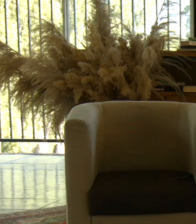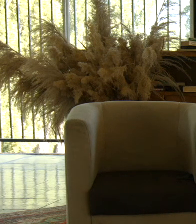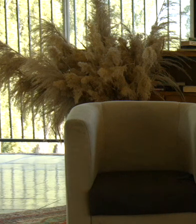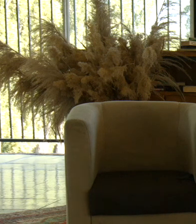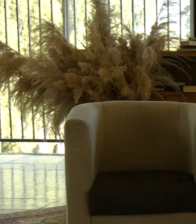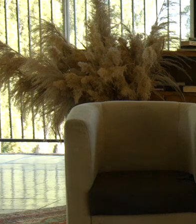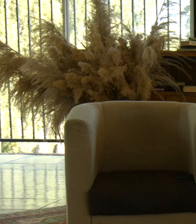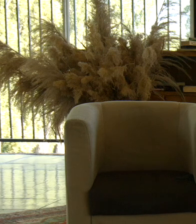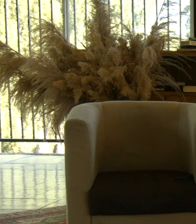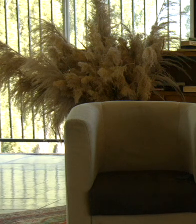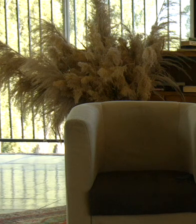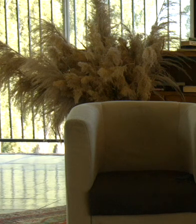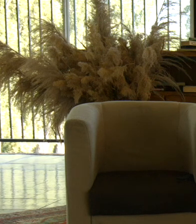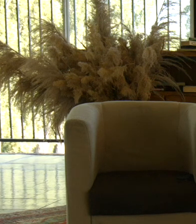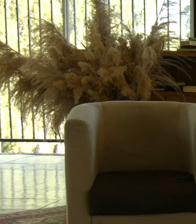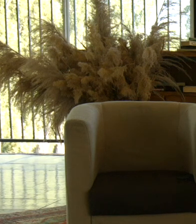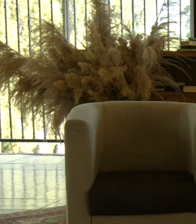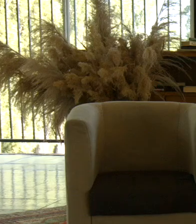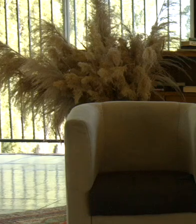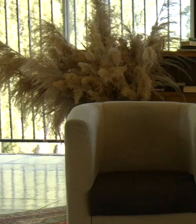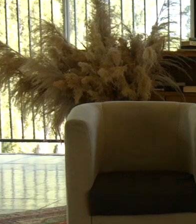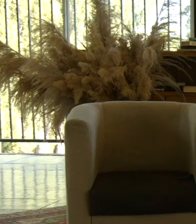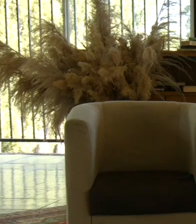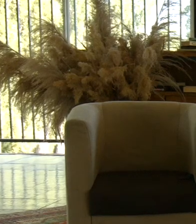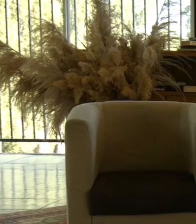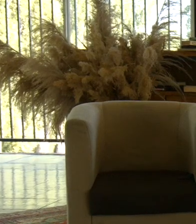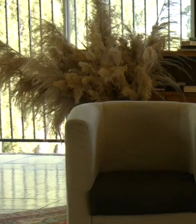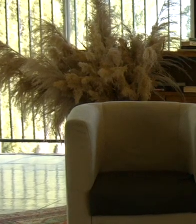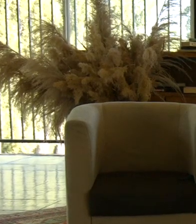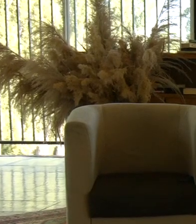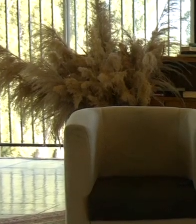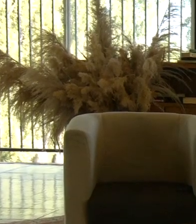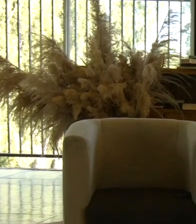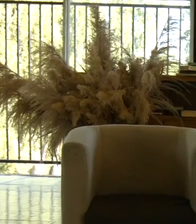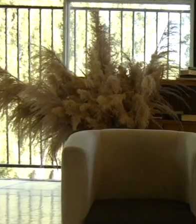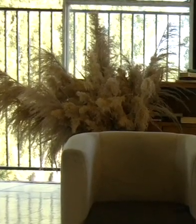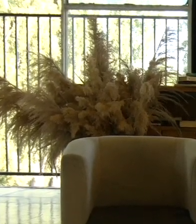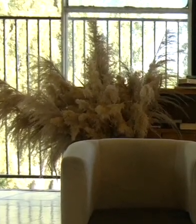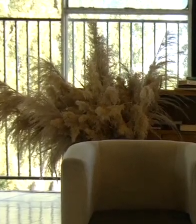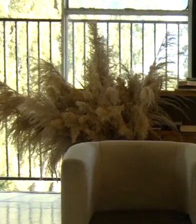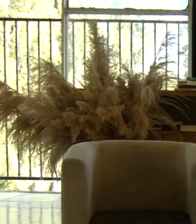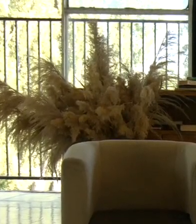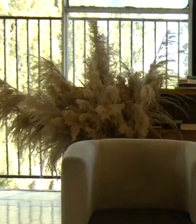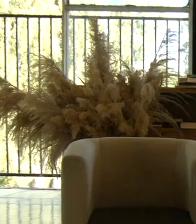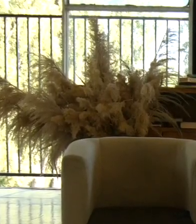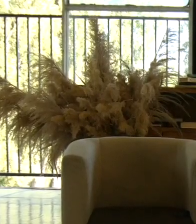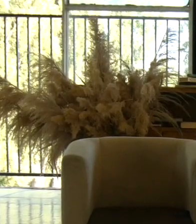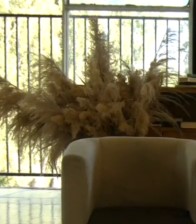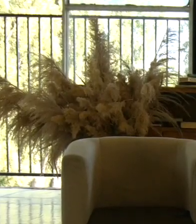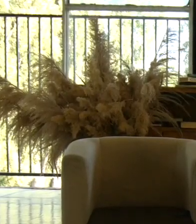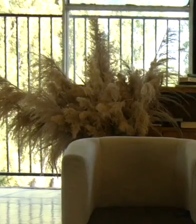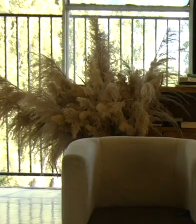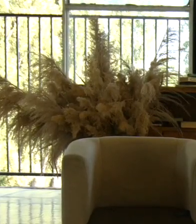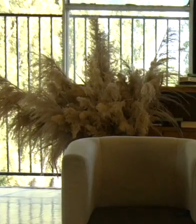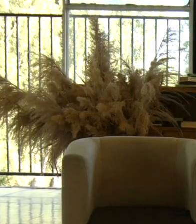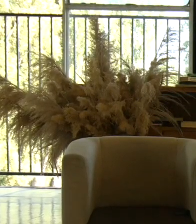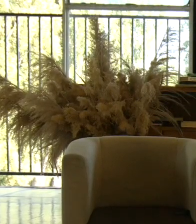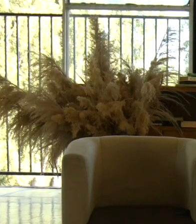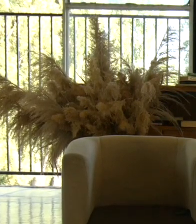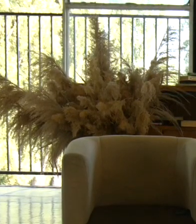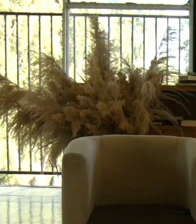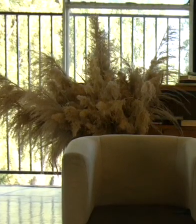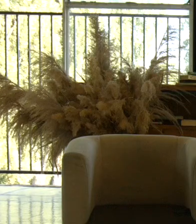классная сладкая Грузия? Потому что люди, которые работают там, они в основном мерчендайзеры, они продают вино, то, что нужно продать им. А придя